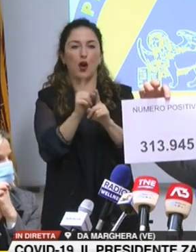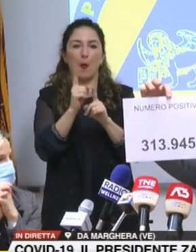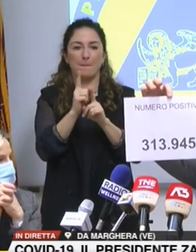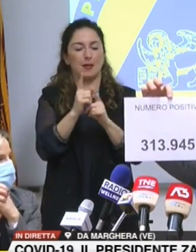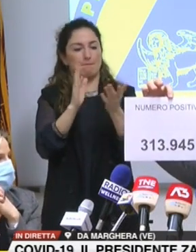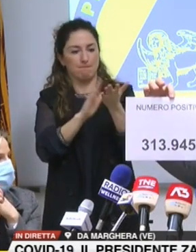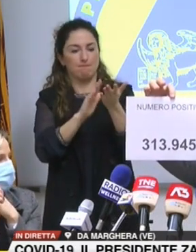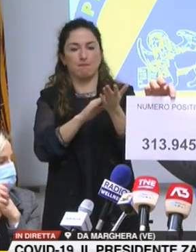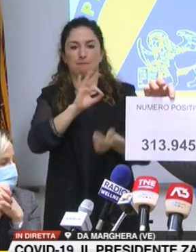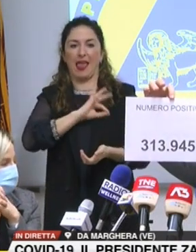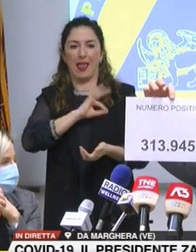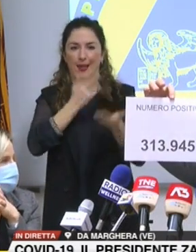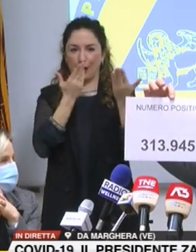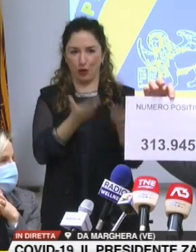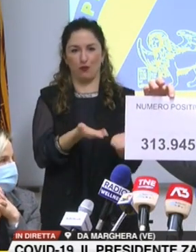non di